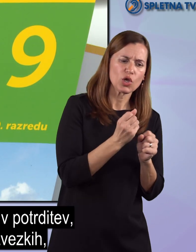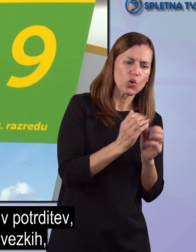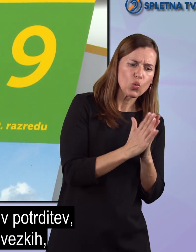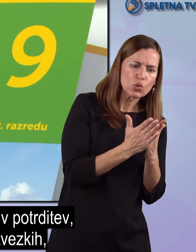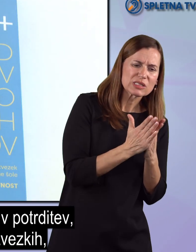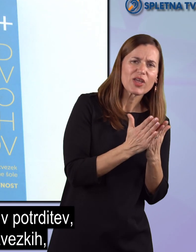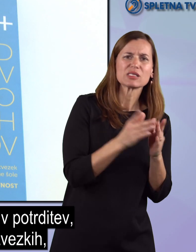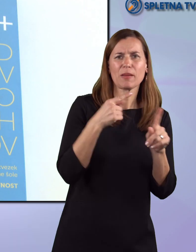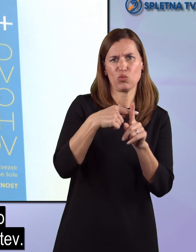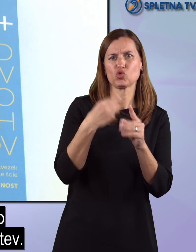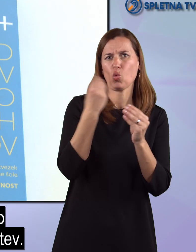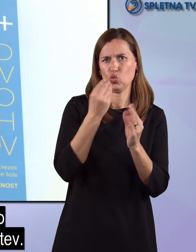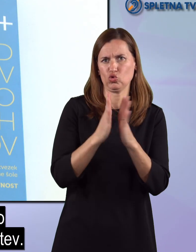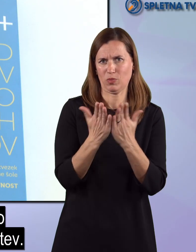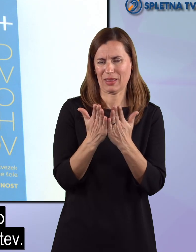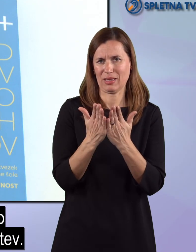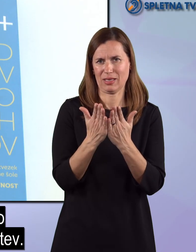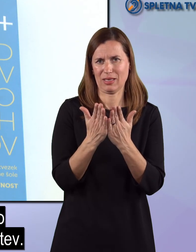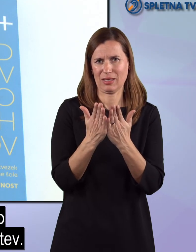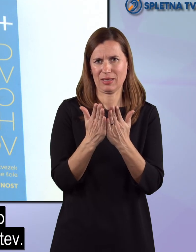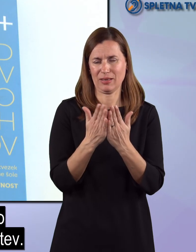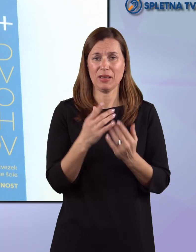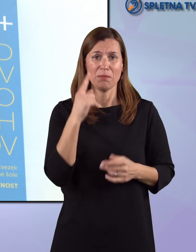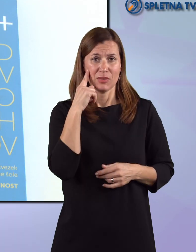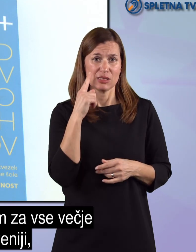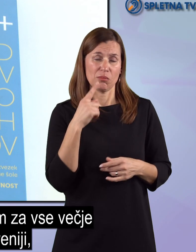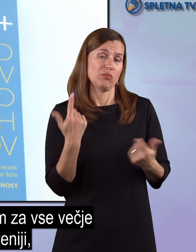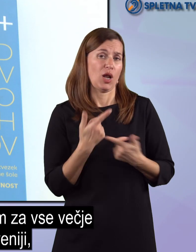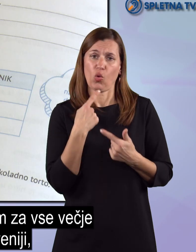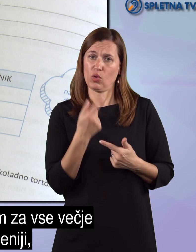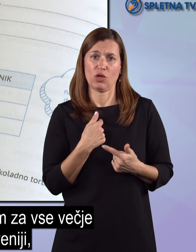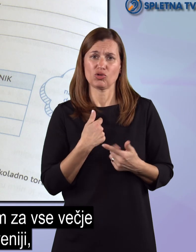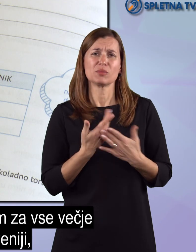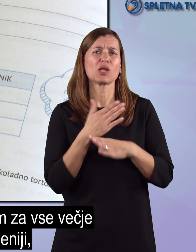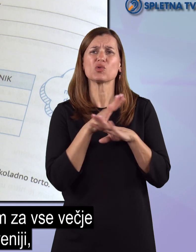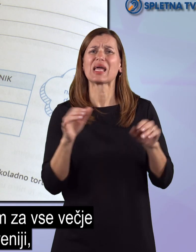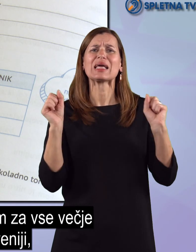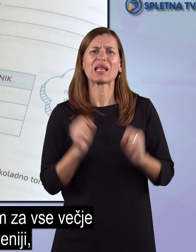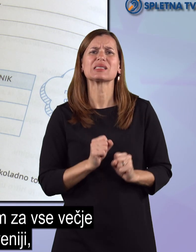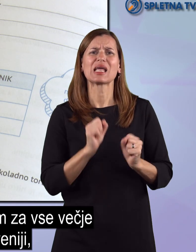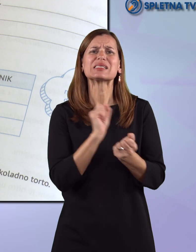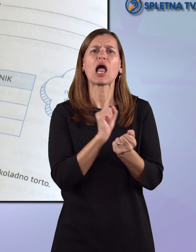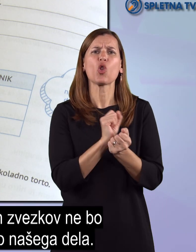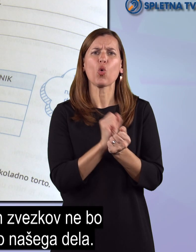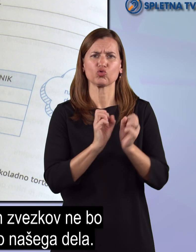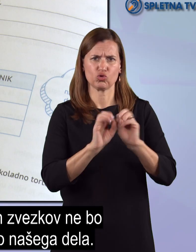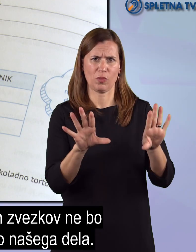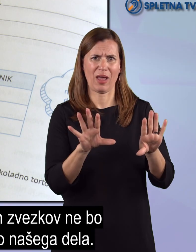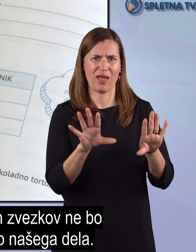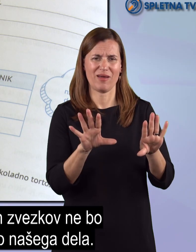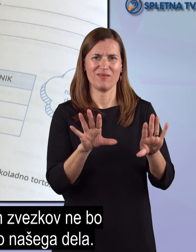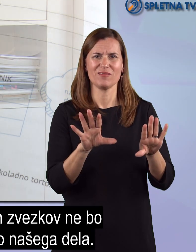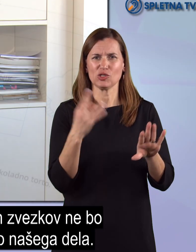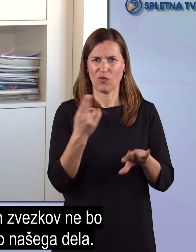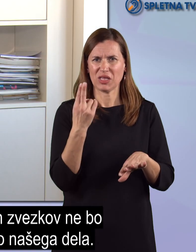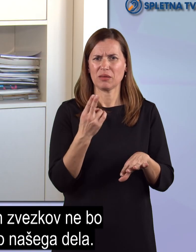pri delovnih zvezkih, ki jih pač do sedaj nismo dali v potrditev. Jaz mislim, da lahko govorim za vse resne založbe v Sloveniji, da to